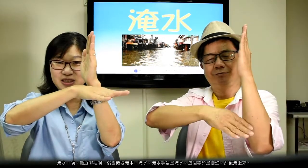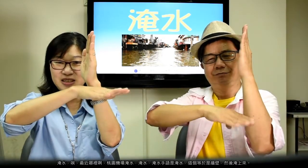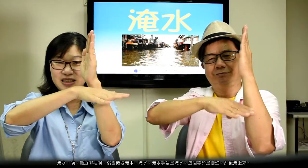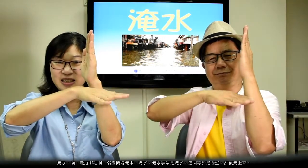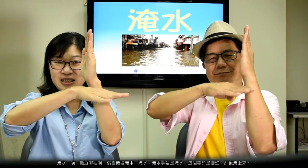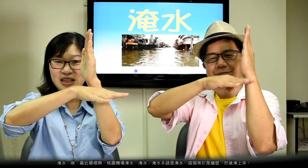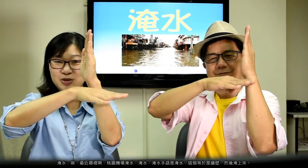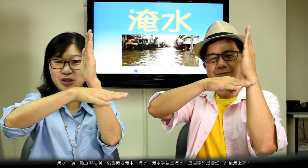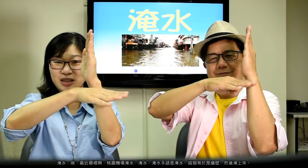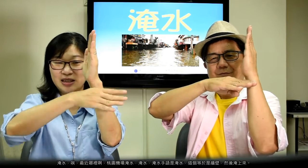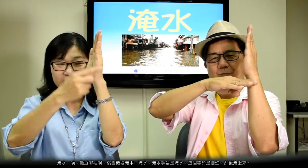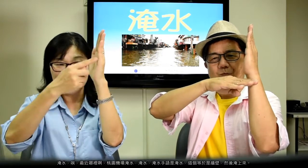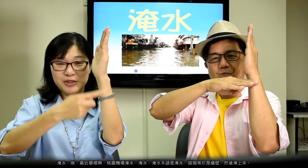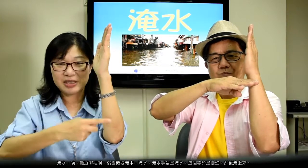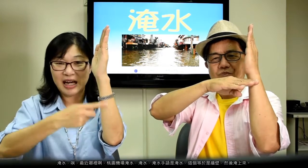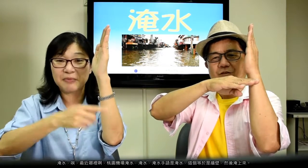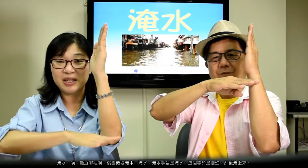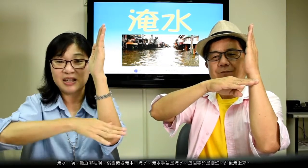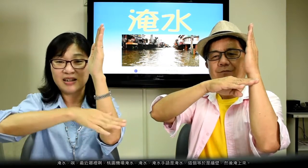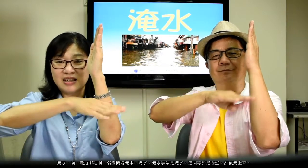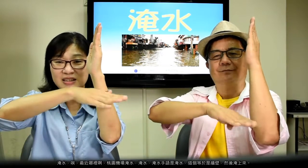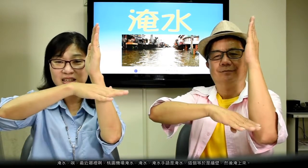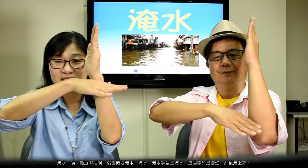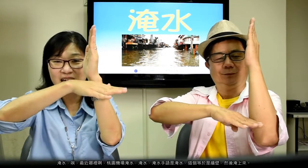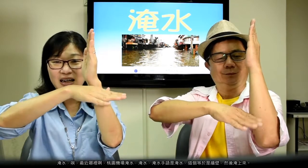是淹水。这个等于是墙壁哈，然后淹上来。